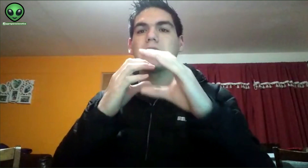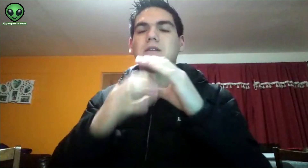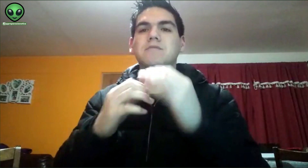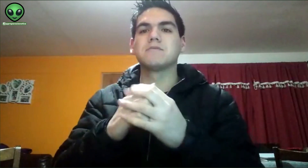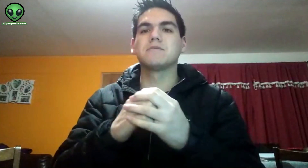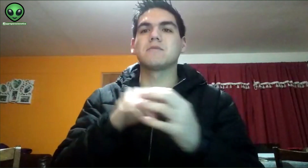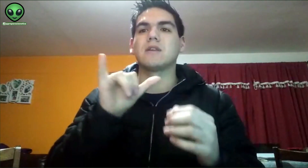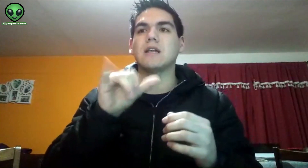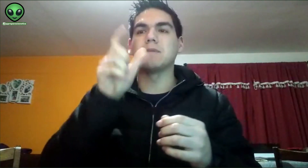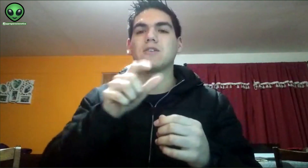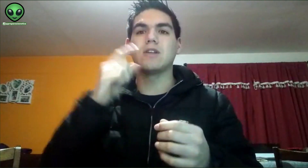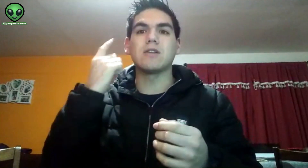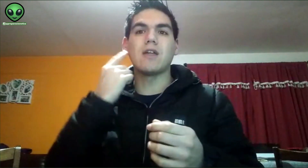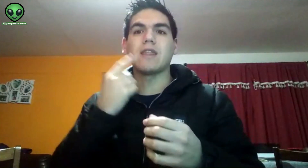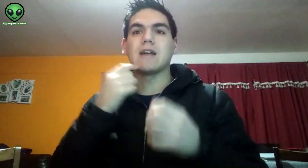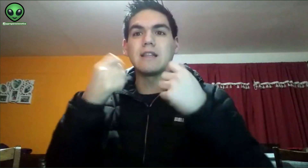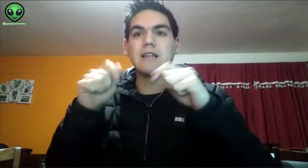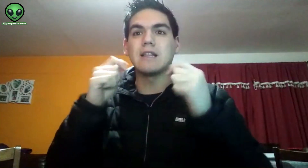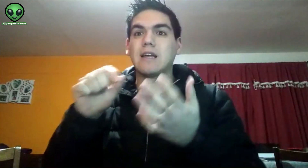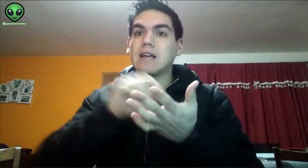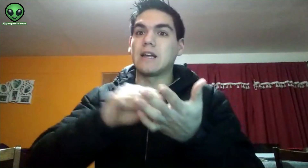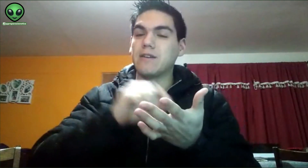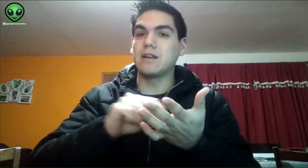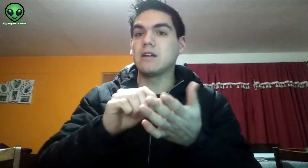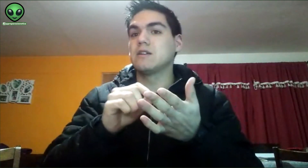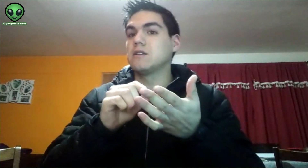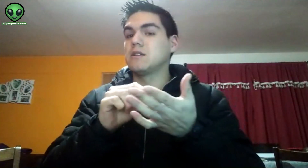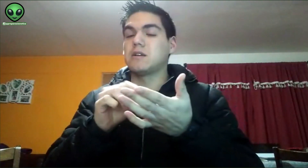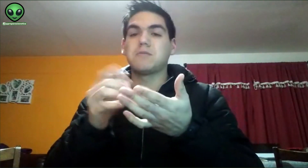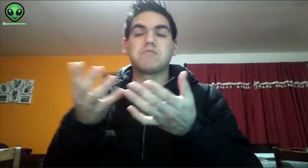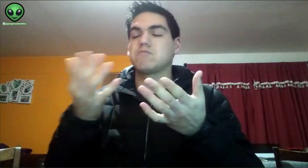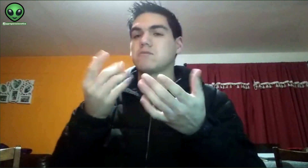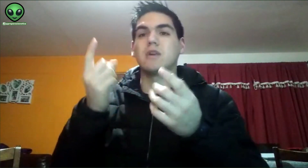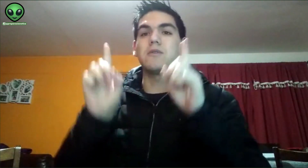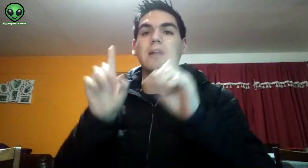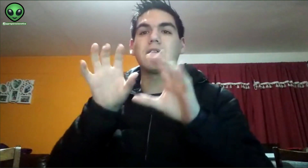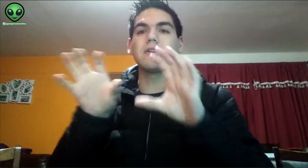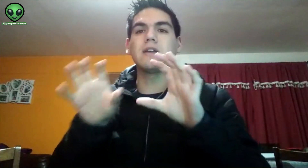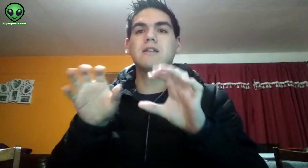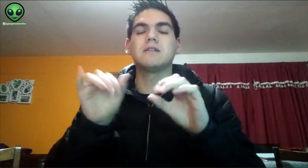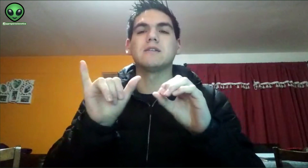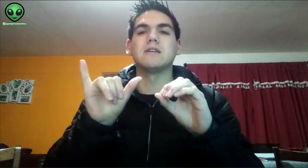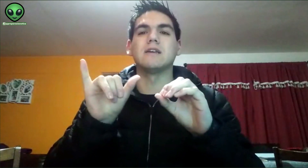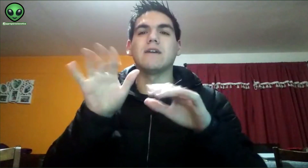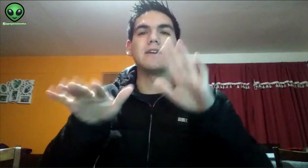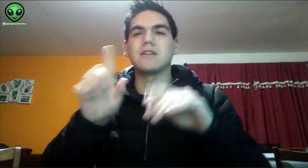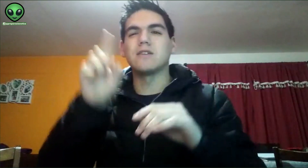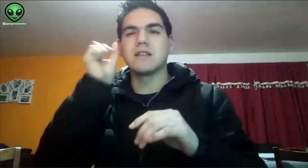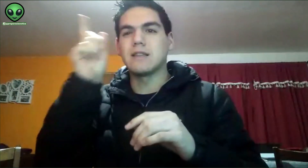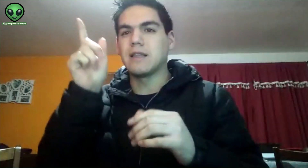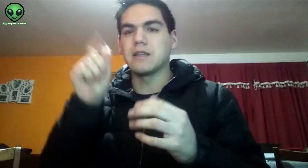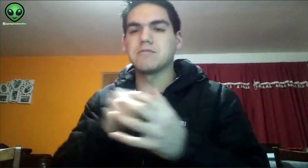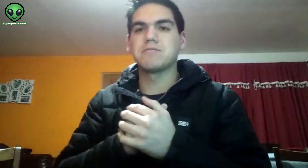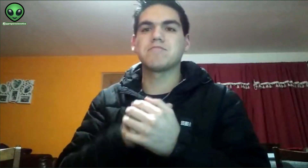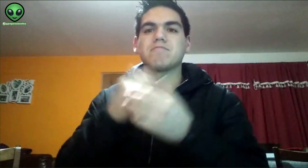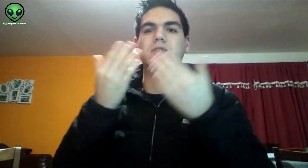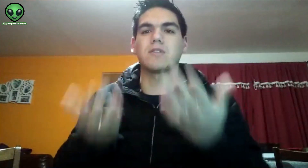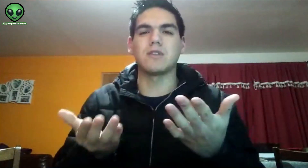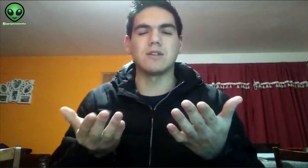comunicar. Y la persona sorda intenta escribir algunas cosas y a veces no se entiende.